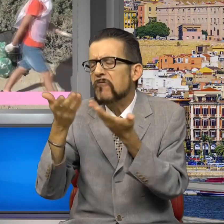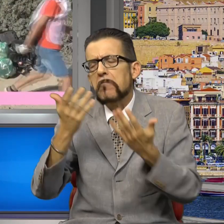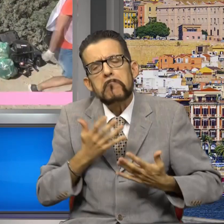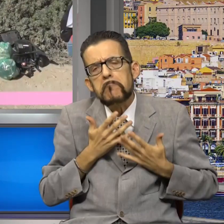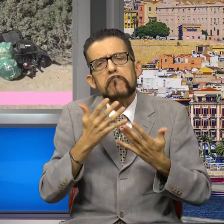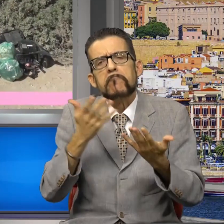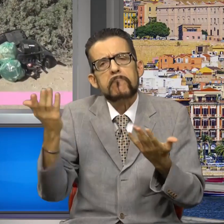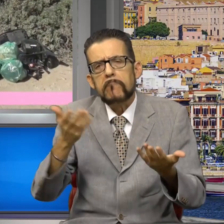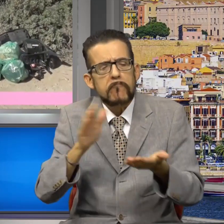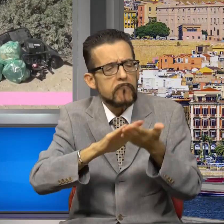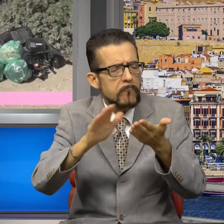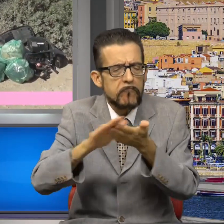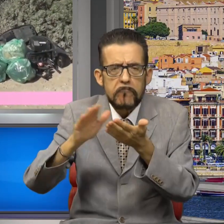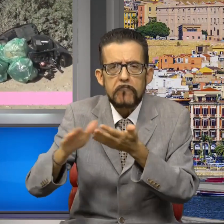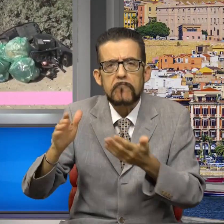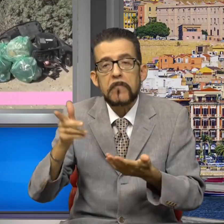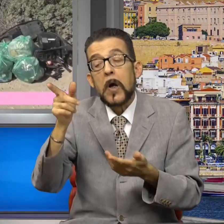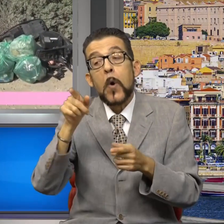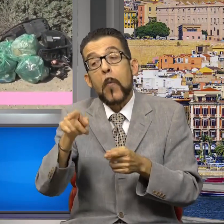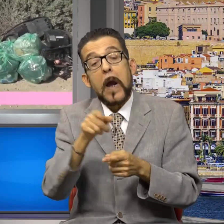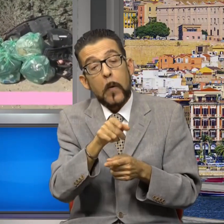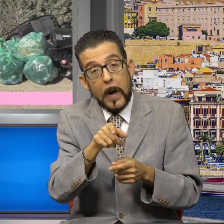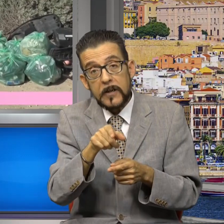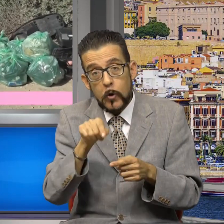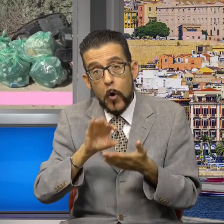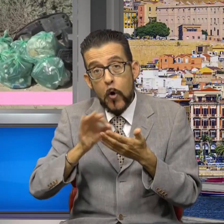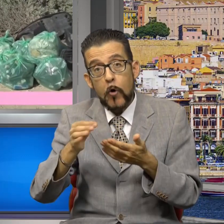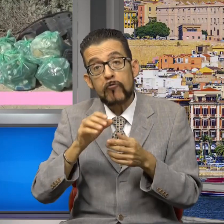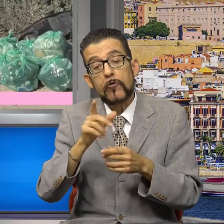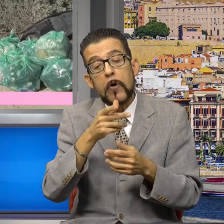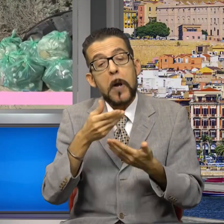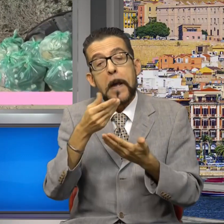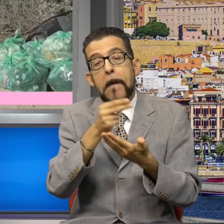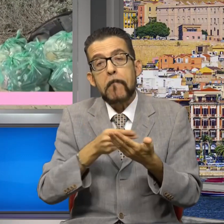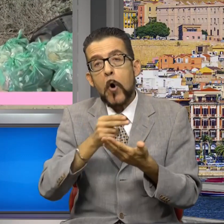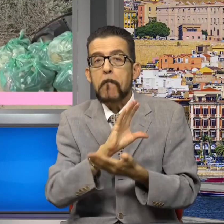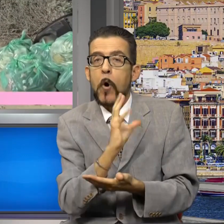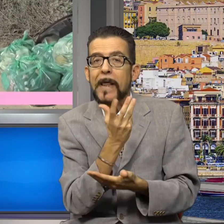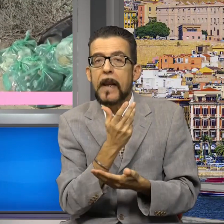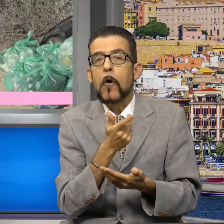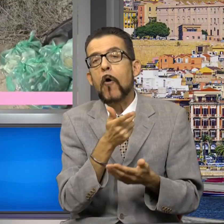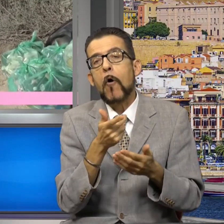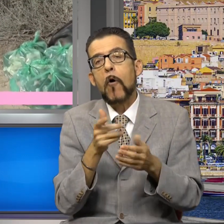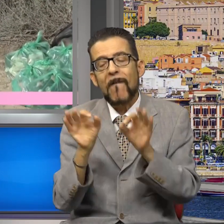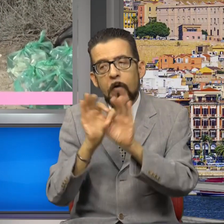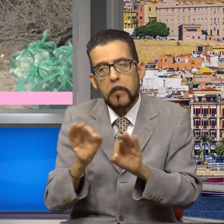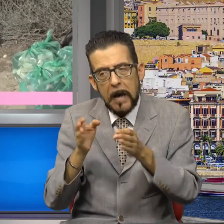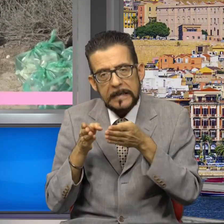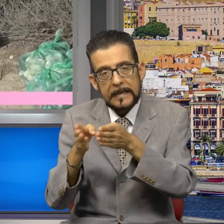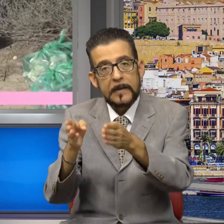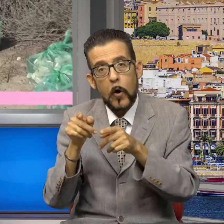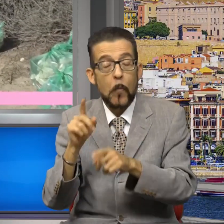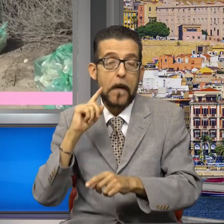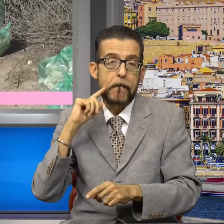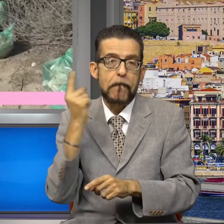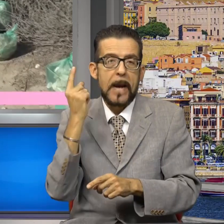i volontari è anche un modulo di formazione, il modulo di formazione della cittadinanza attiva, quindi quale meglio del clean up poteva